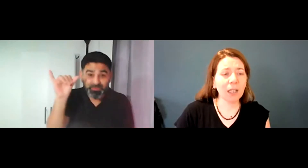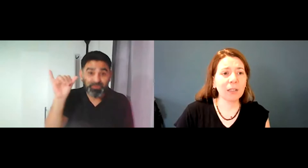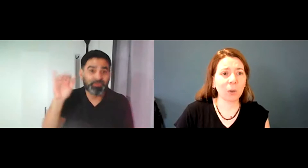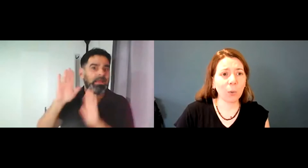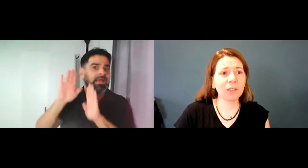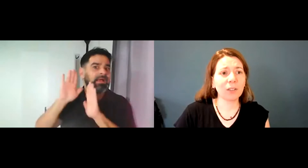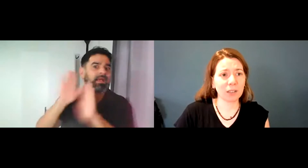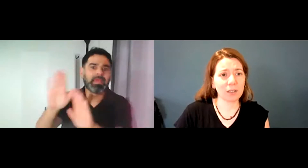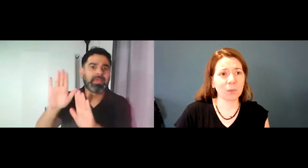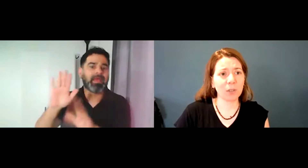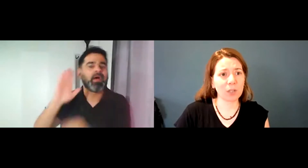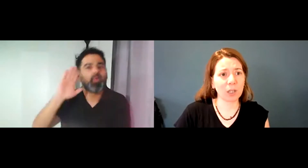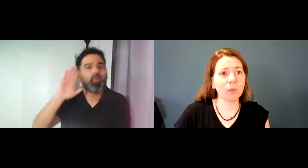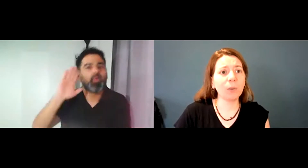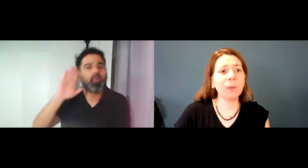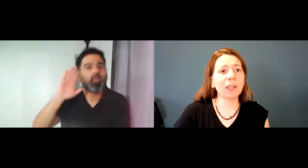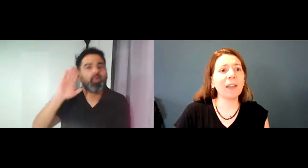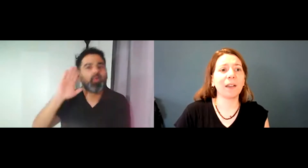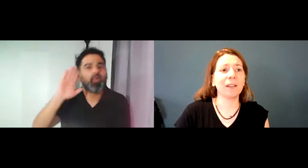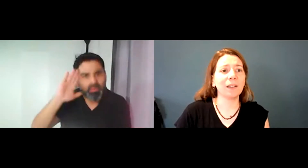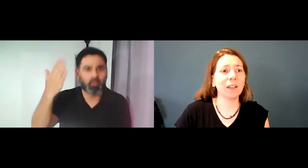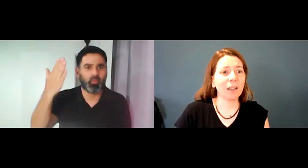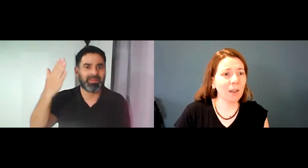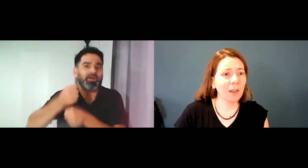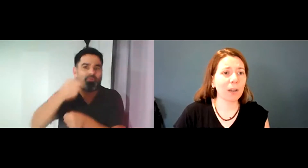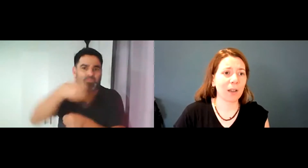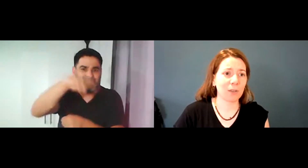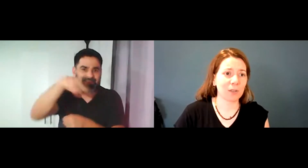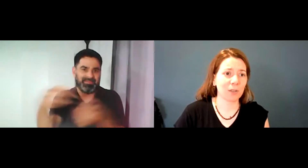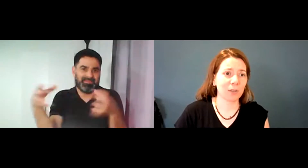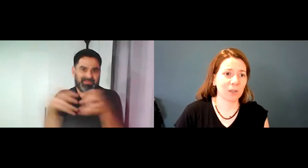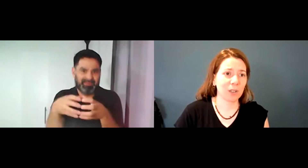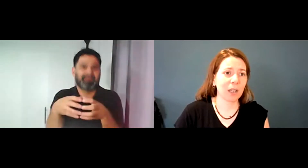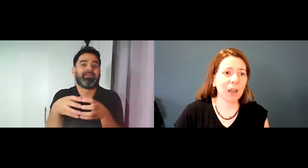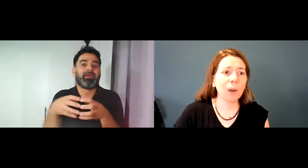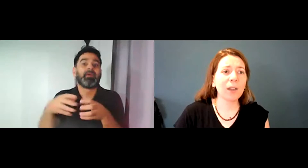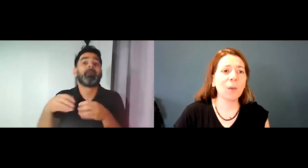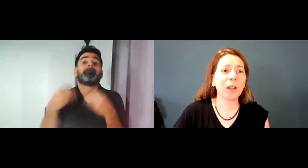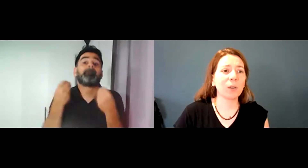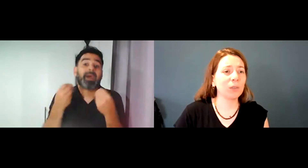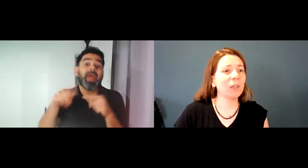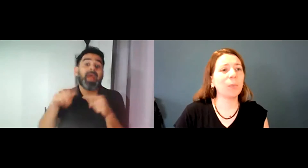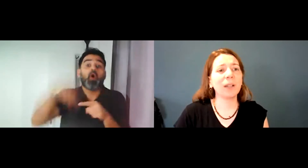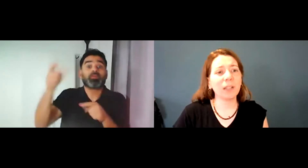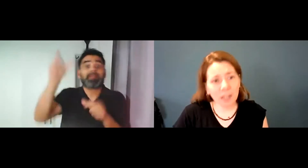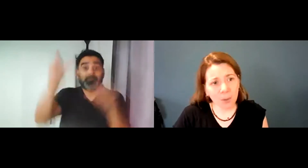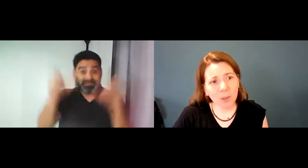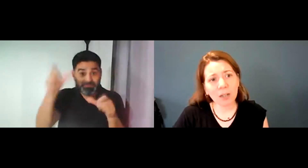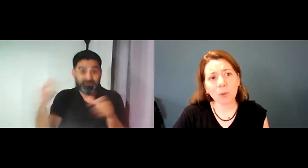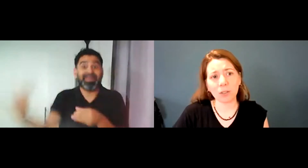Estos cuentos que están subidos a YouTube quedan guardados. Quedan guardados para que ustedes puedan ir a buscarlos cuando